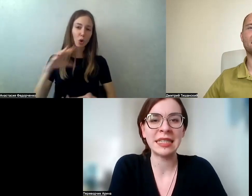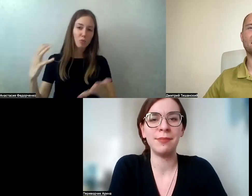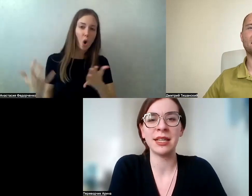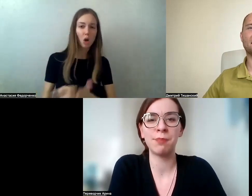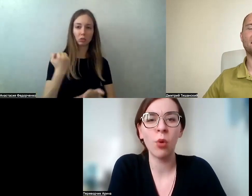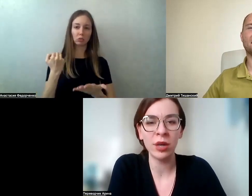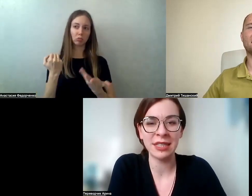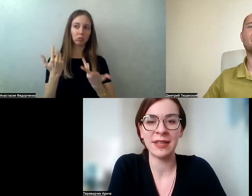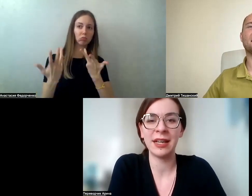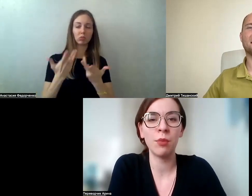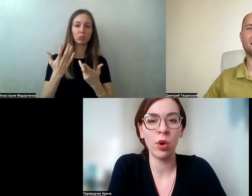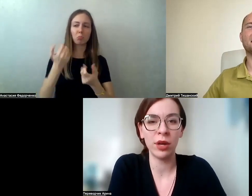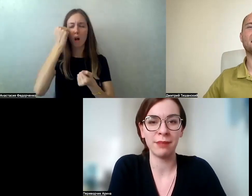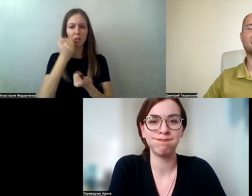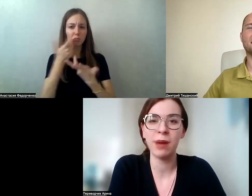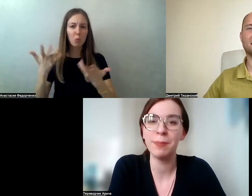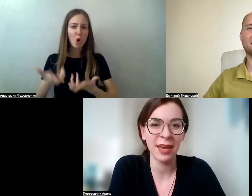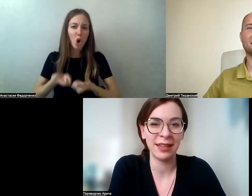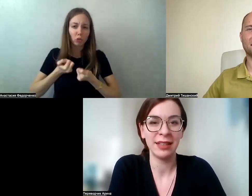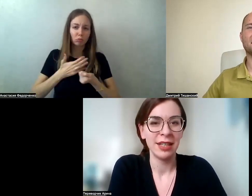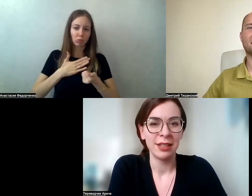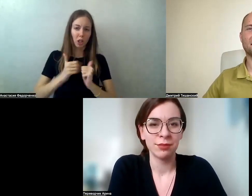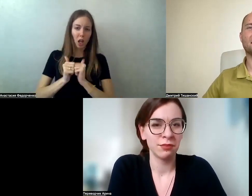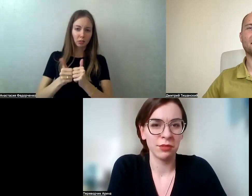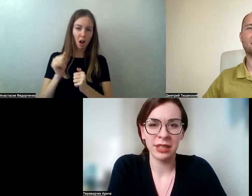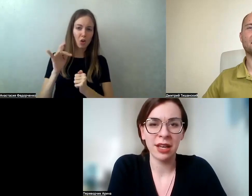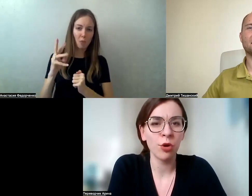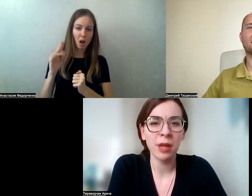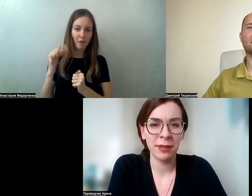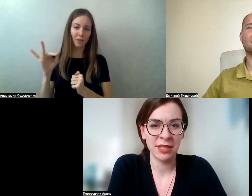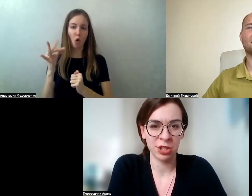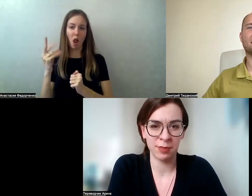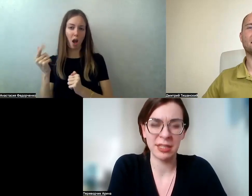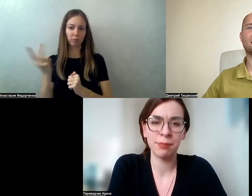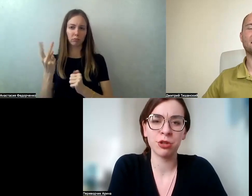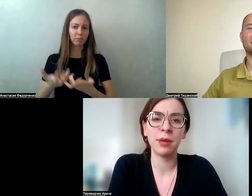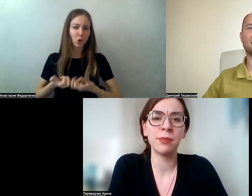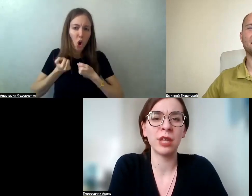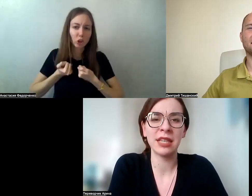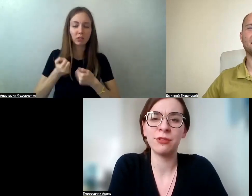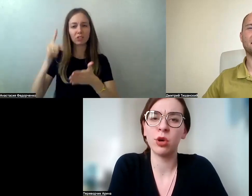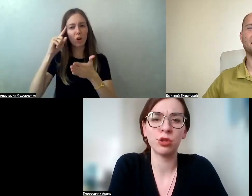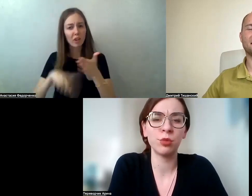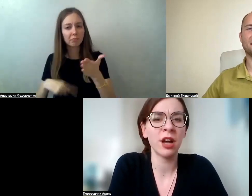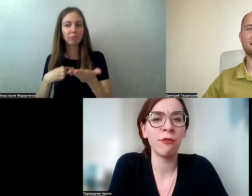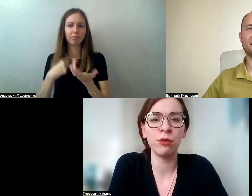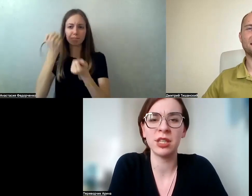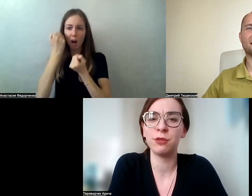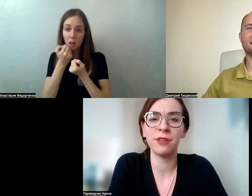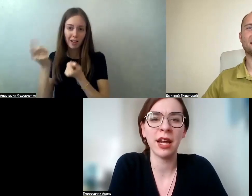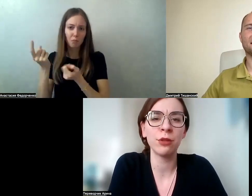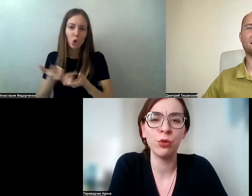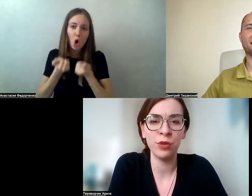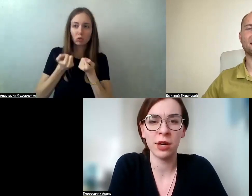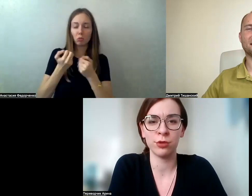уверенность в себе, спокойствие, гармония, победа. Это огромная поддержка. Спасибо большое моему наставнику Артему Ярового за